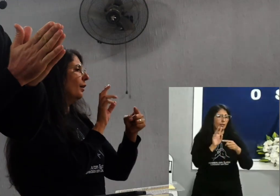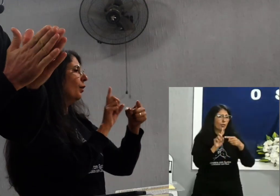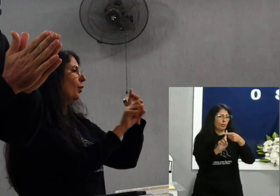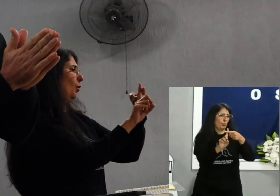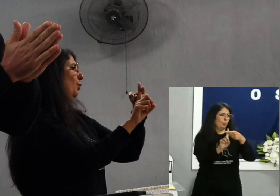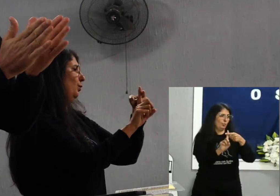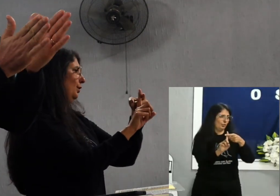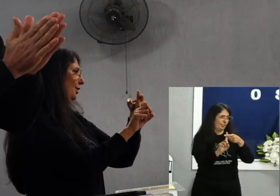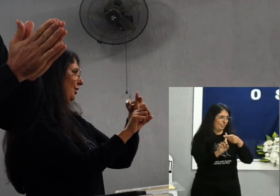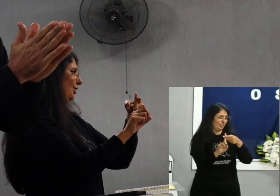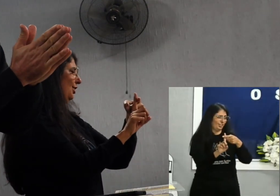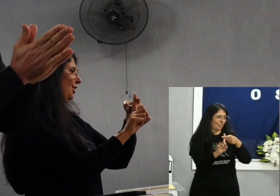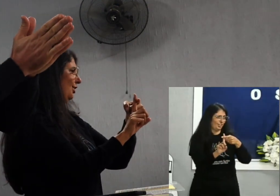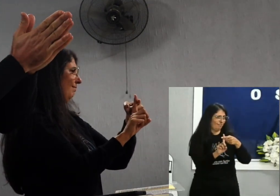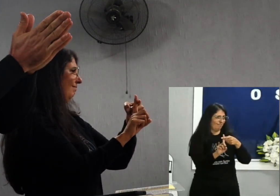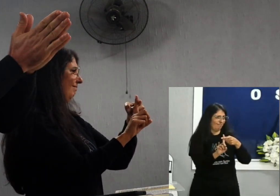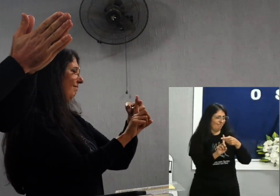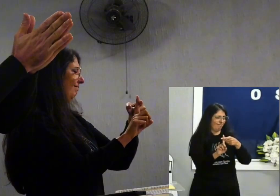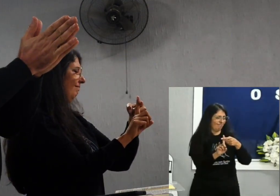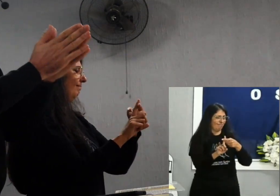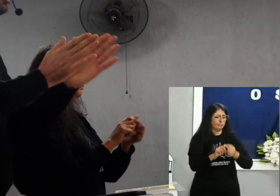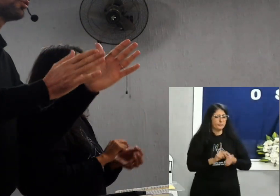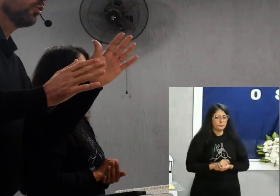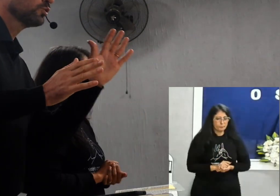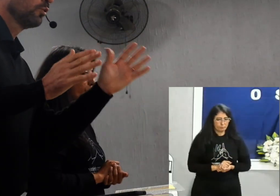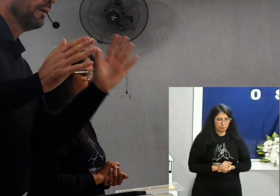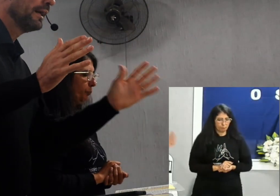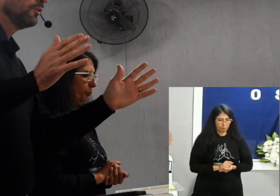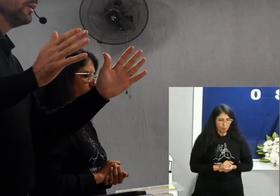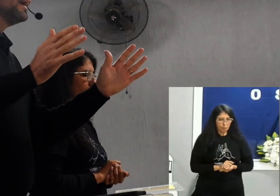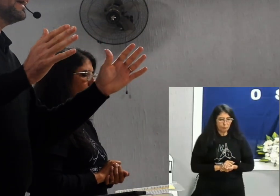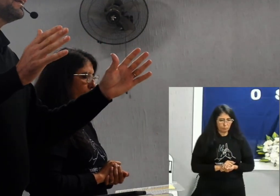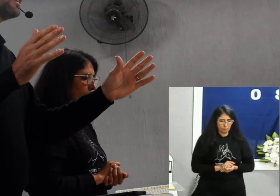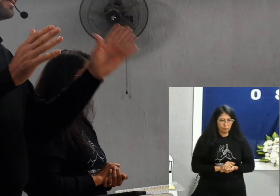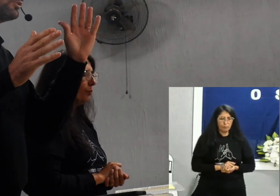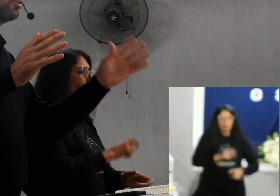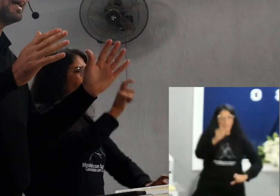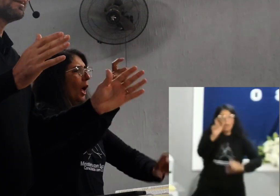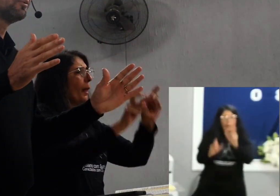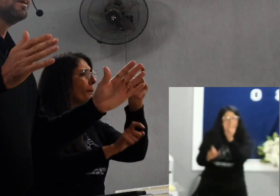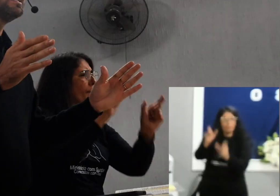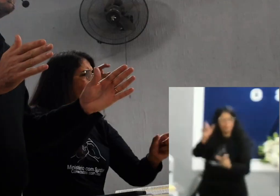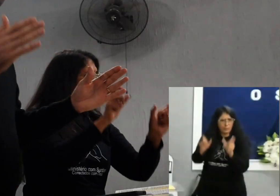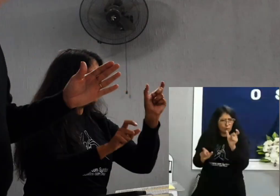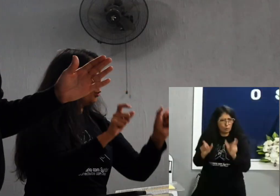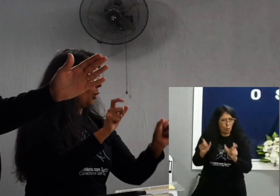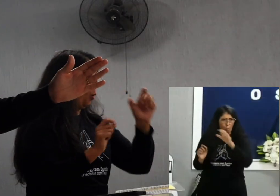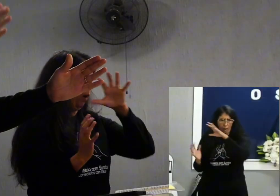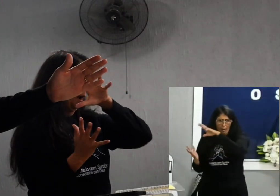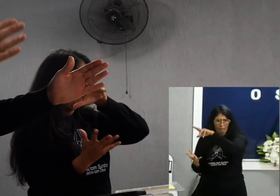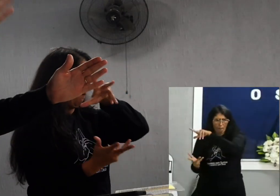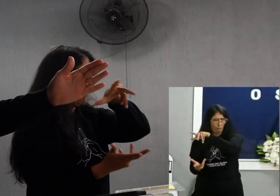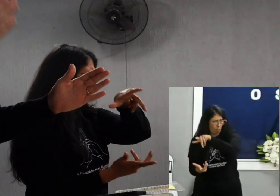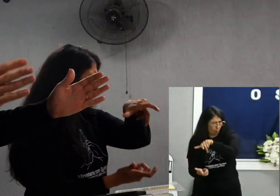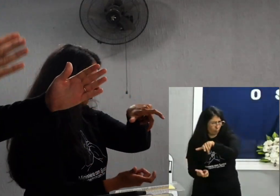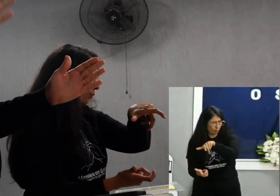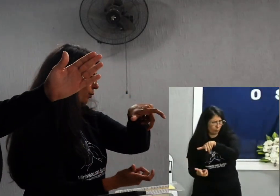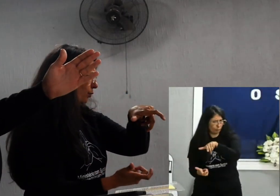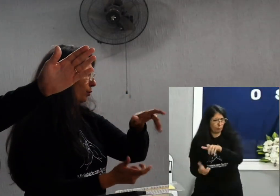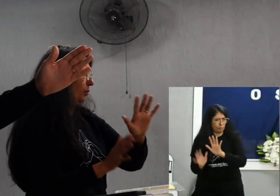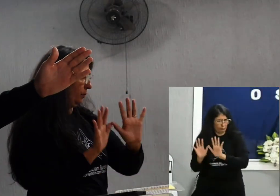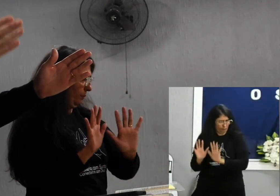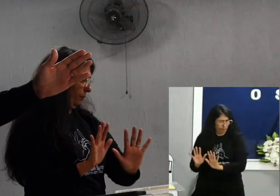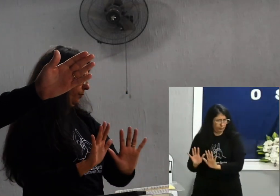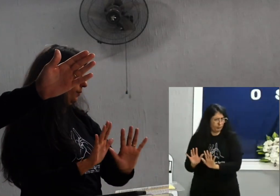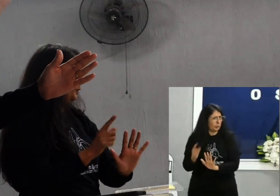estão alinhadas, elas não estão juntas. Não, o discurso humano, ele está de um lado e a mensagem da cruz,